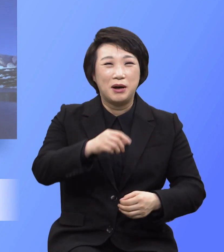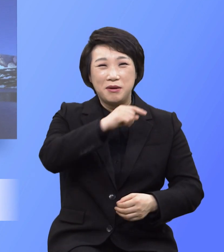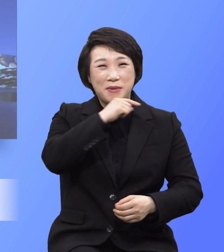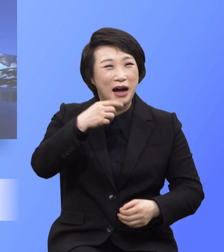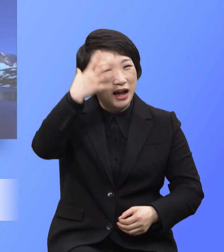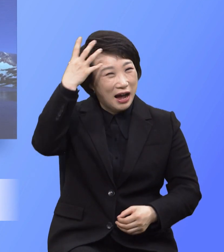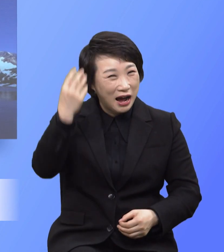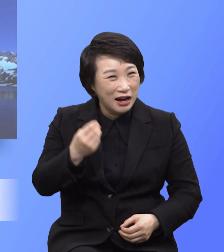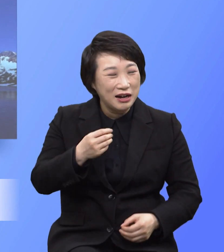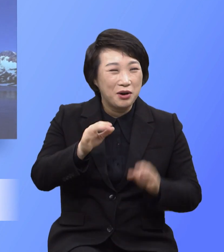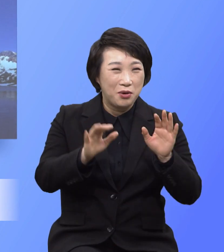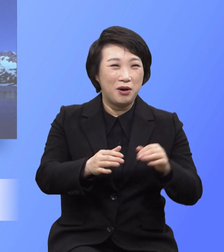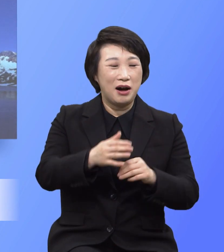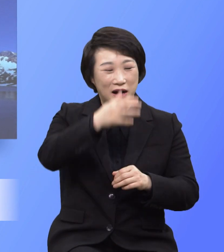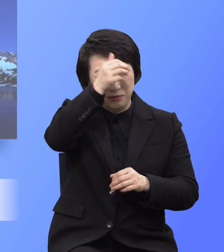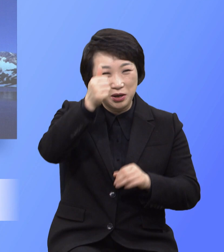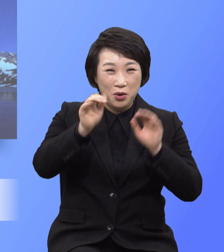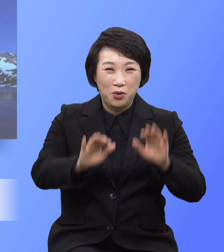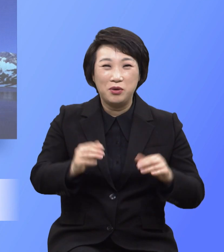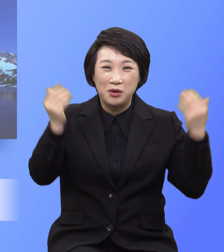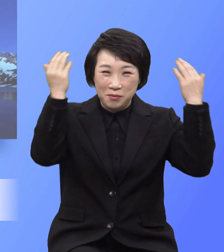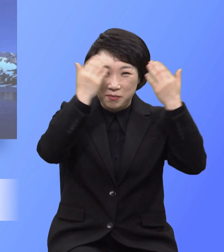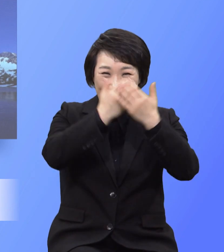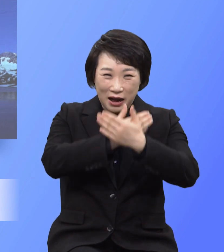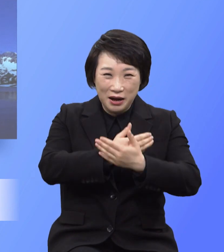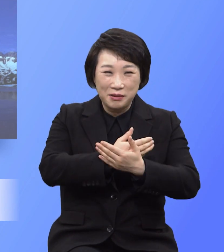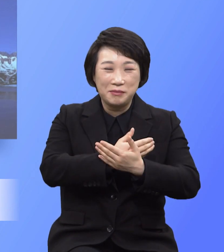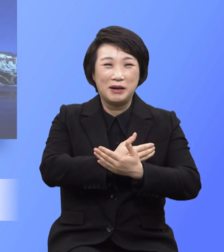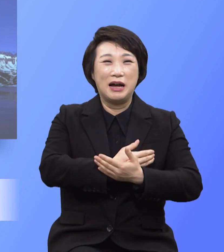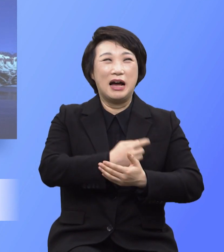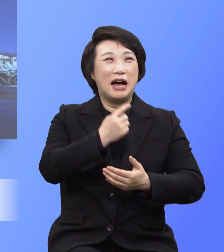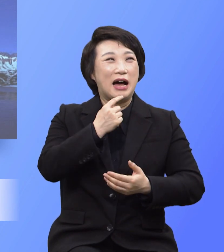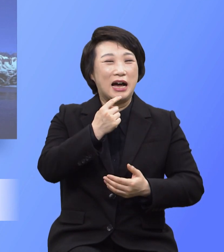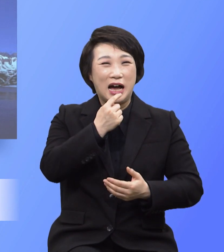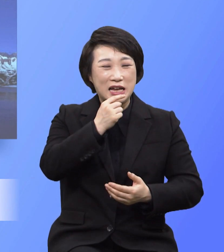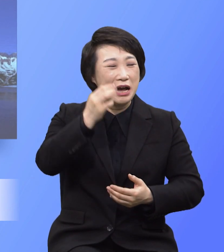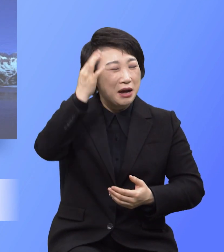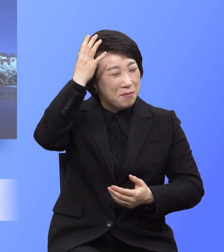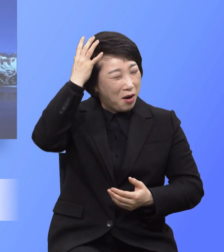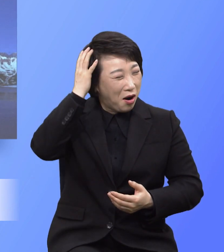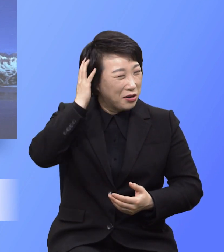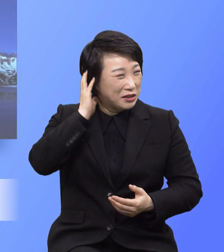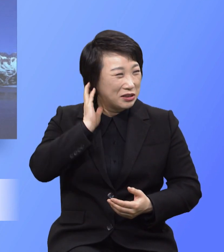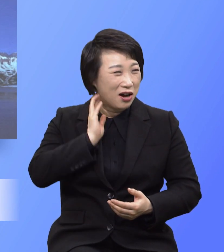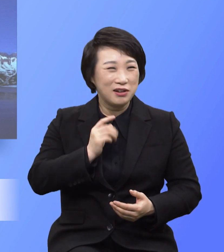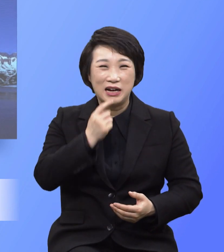산타크로스 할아버지 오늘 밤에 하얀